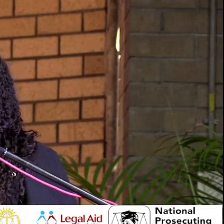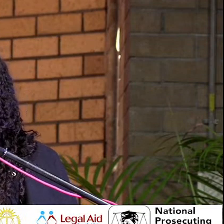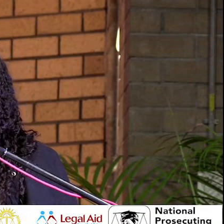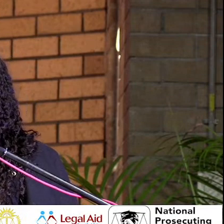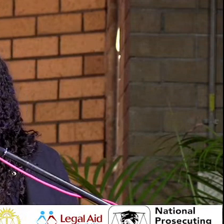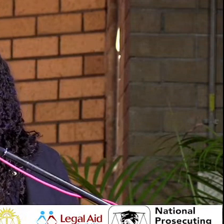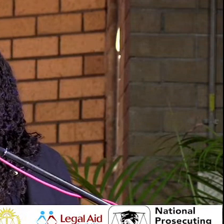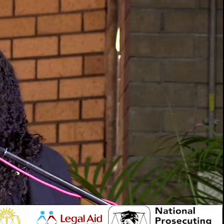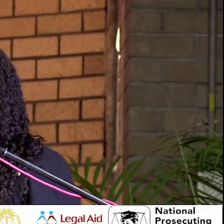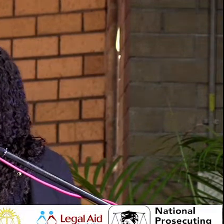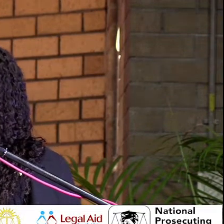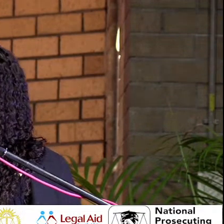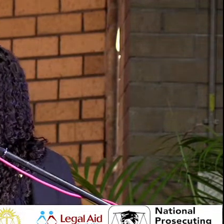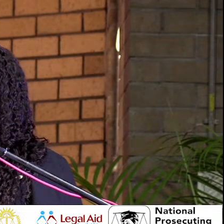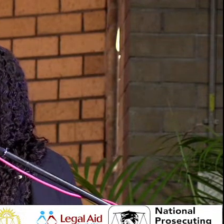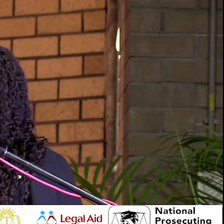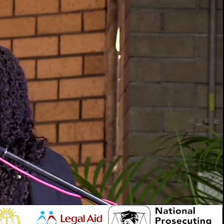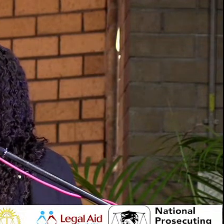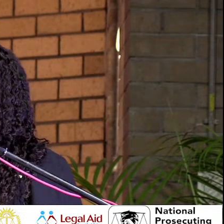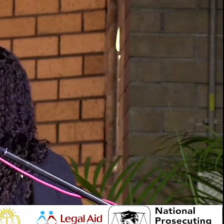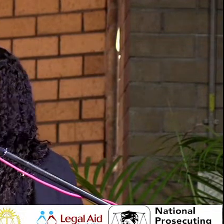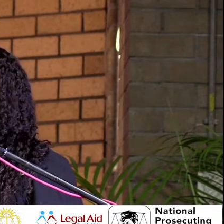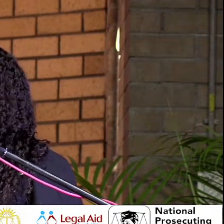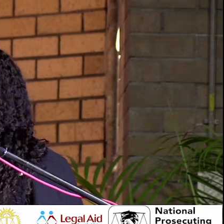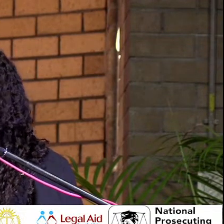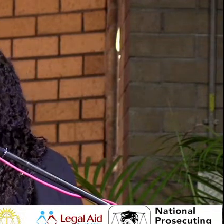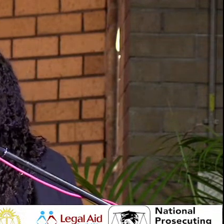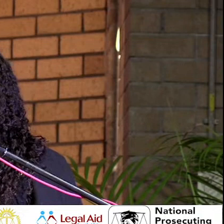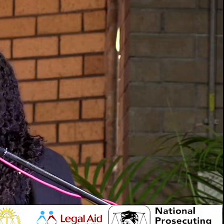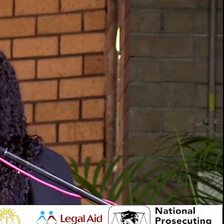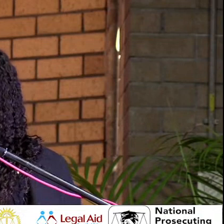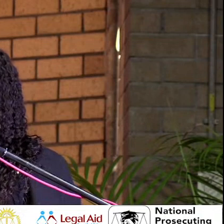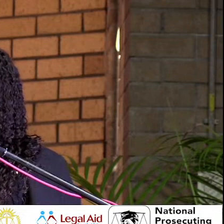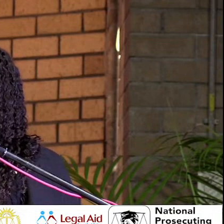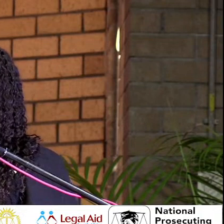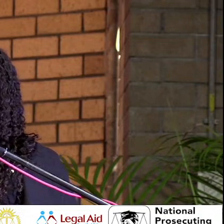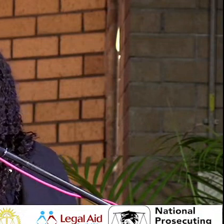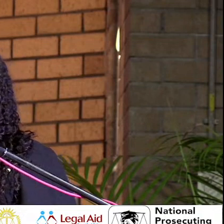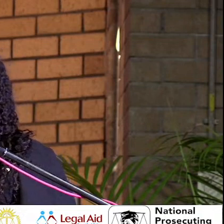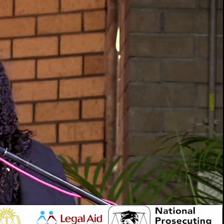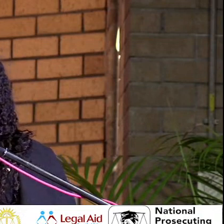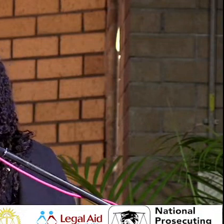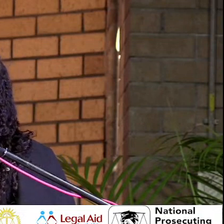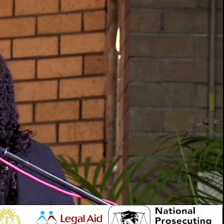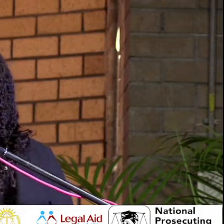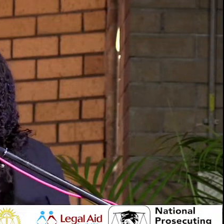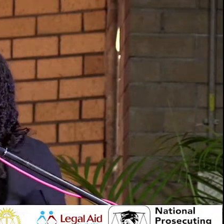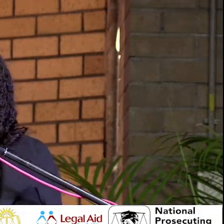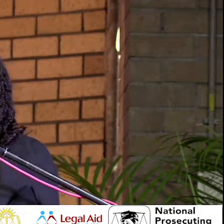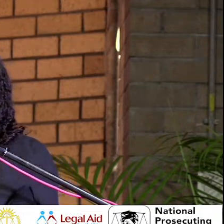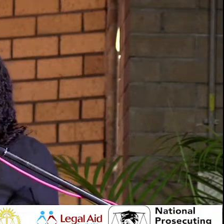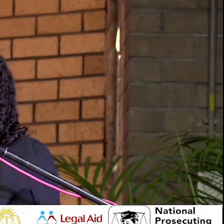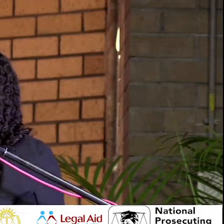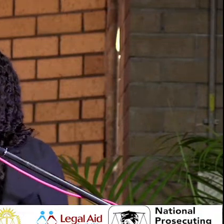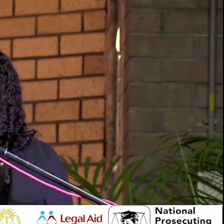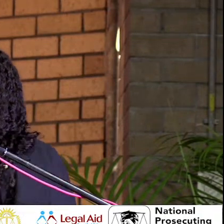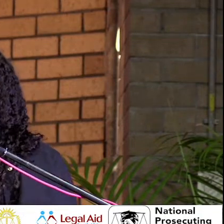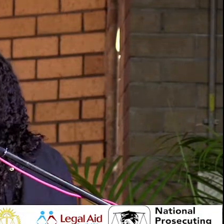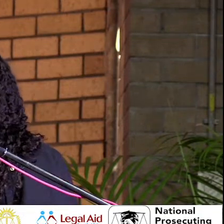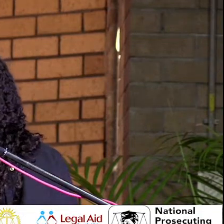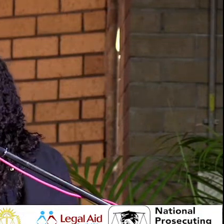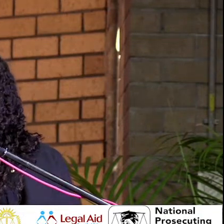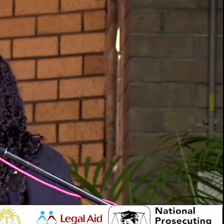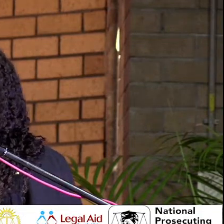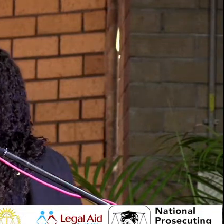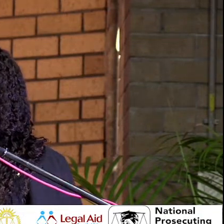indoda yakhe. Okaqala uhlambile indoda nangona bengumuntu obehlukumezeke kakhulu ilo myeni ebehlala naye wade